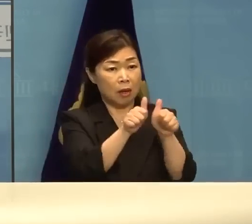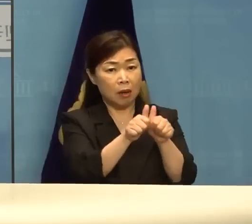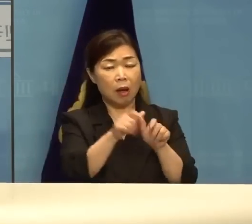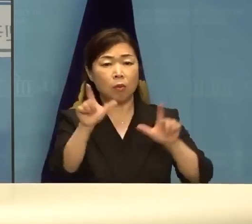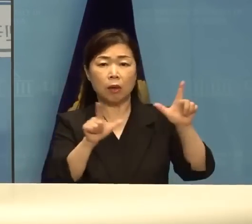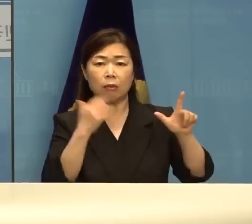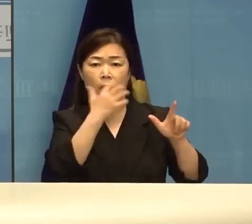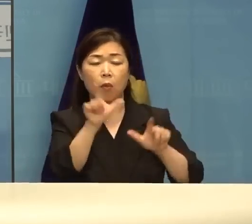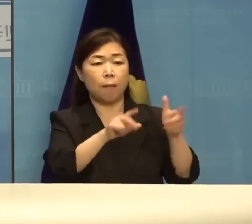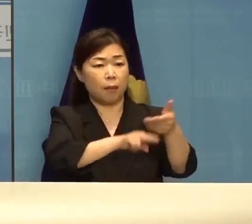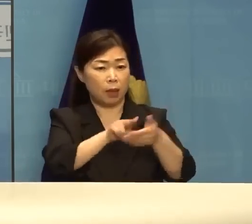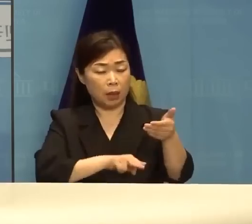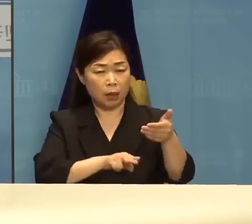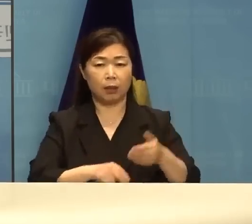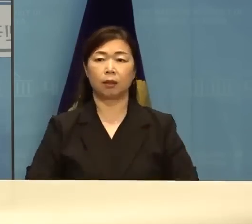모양의 이런 것들을 판매하는 겁니다.